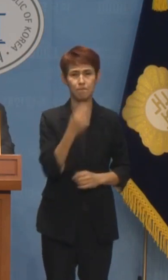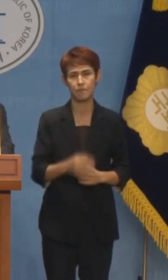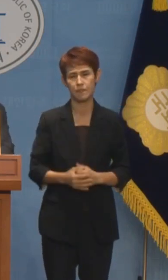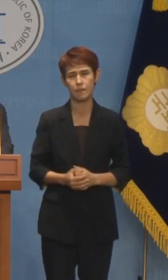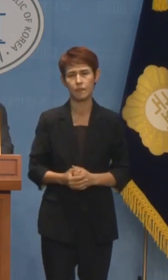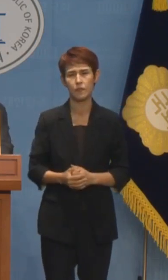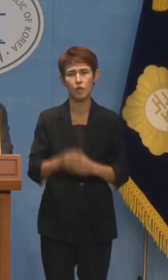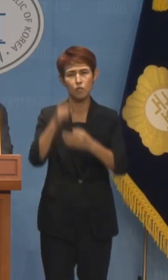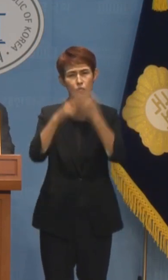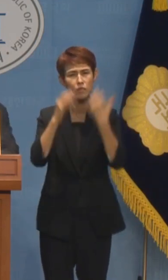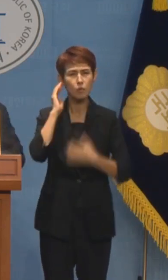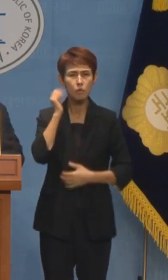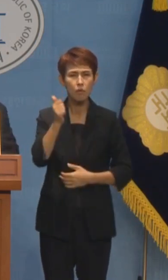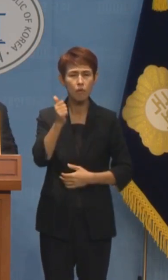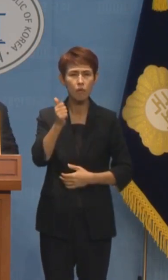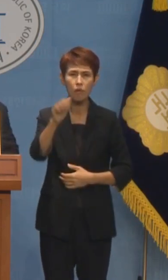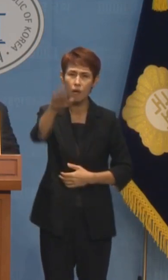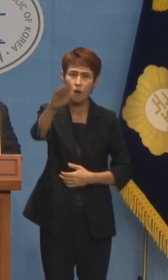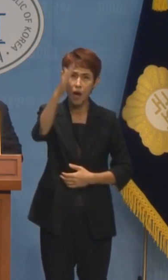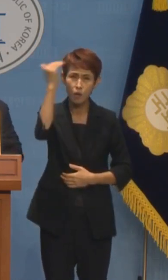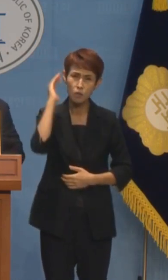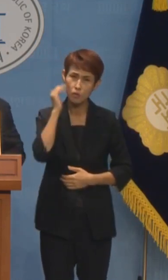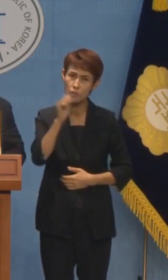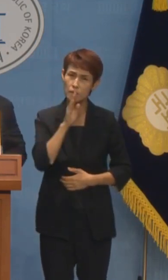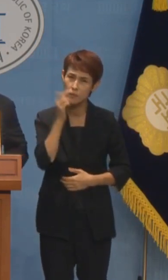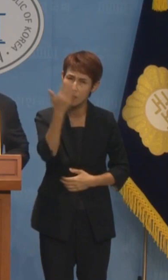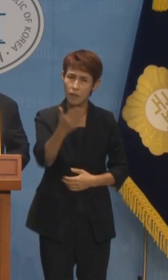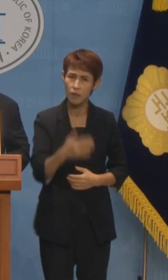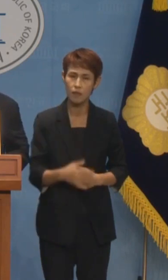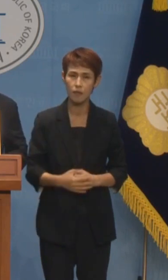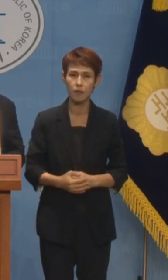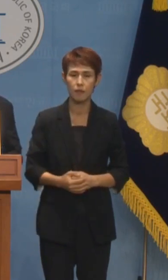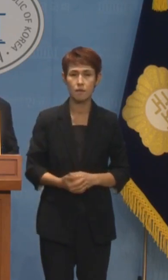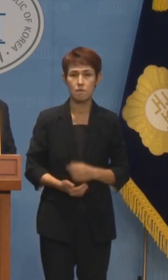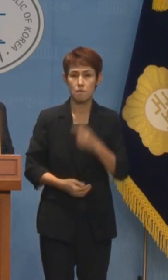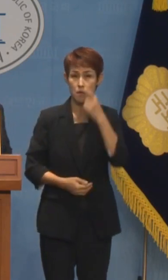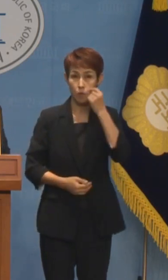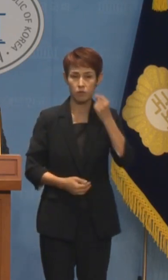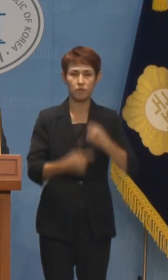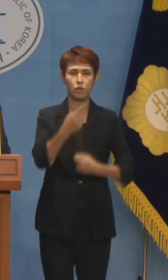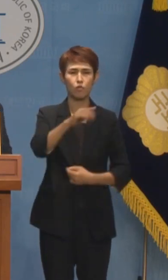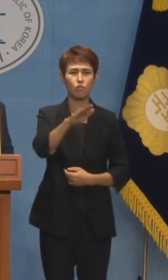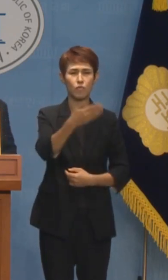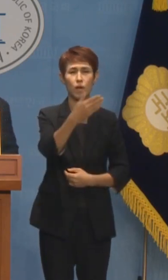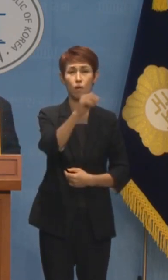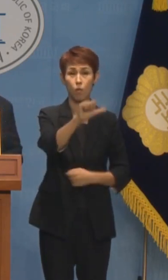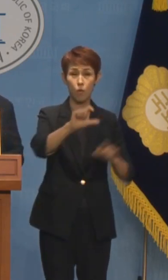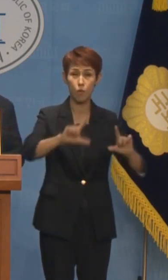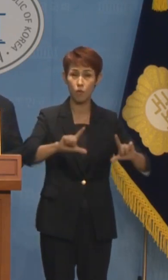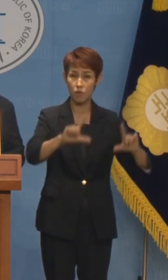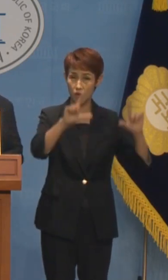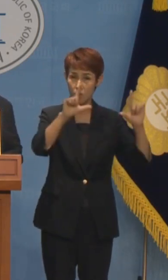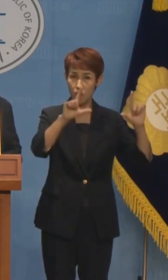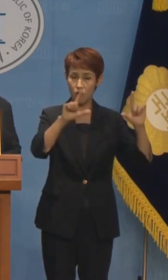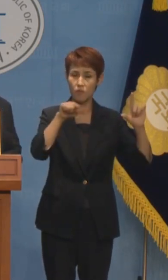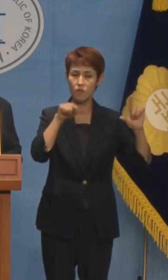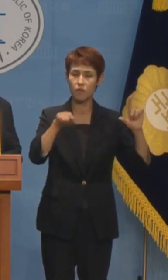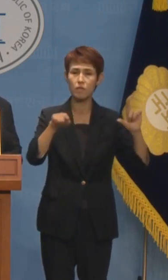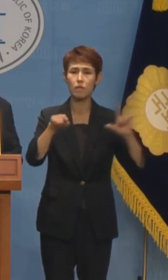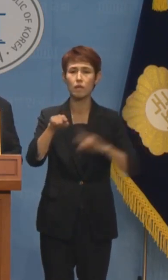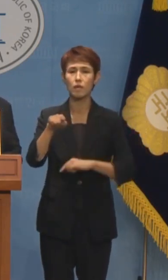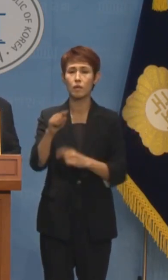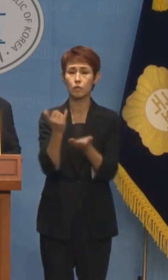대통령은 도대체 어느 나라 대통령입니까 일본은 1905년 역사적 지리적 국제법상으로 대한민국이